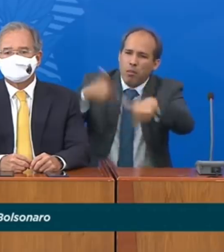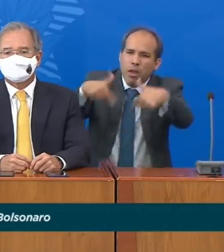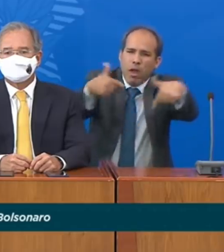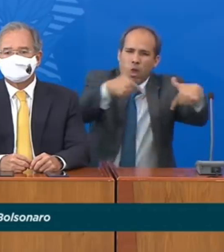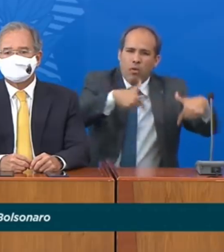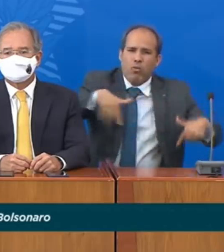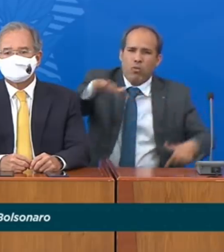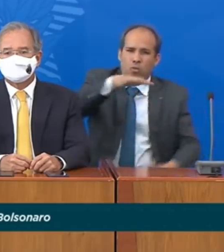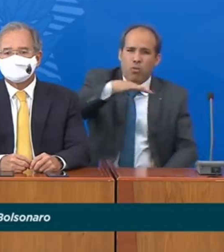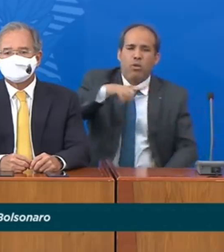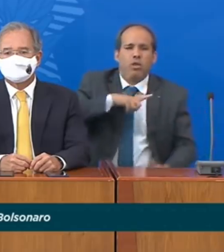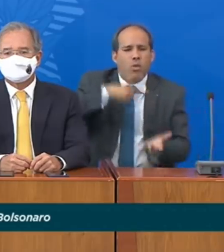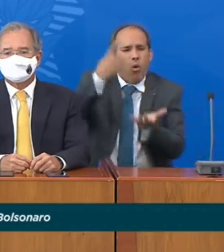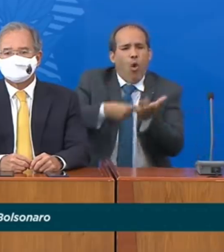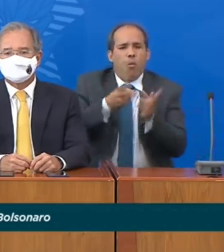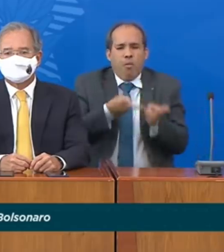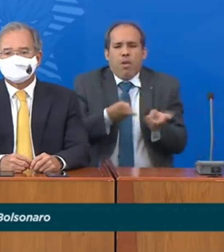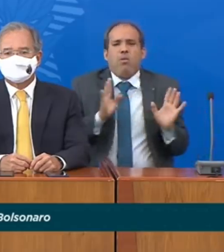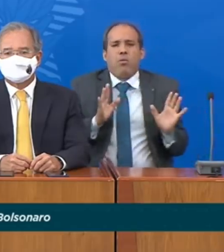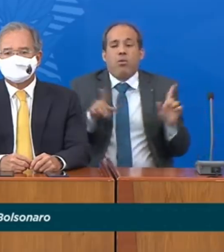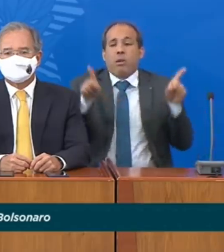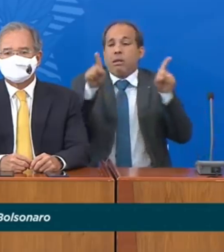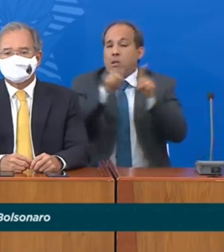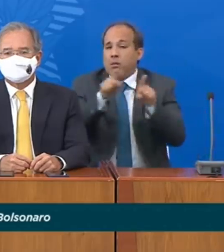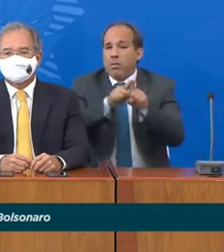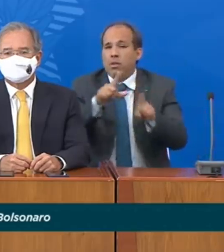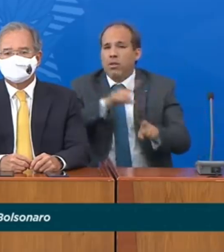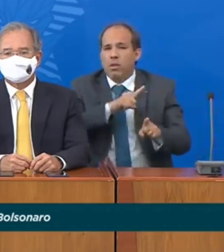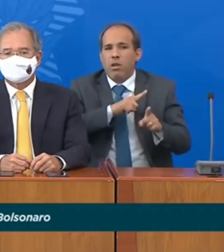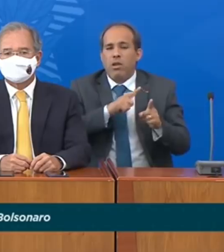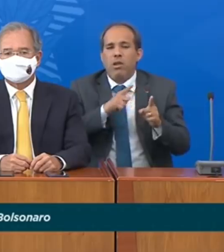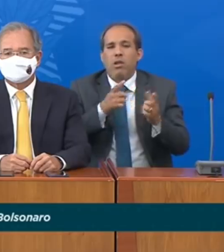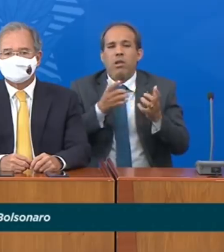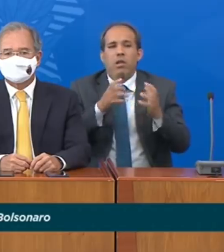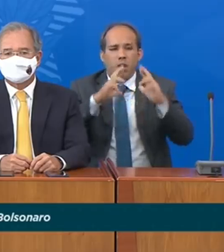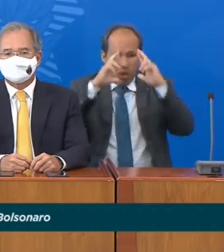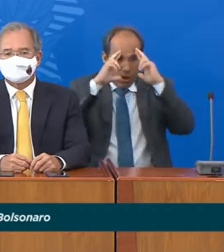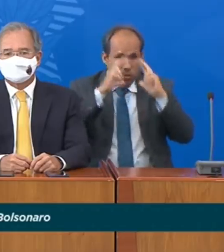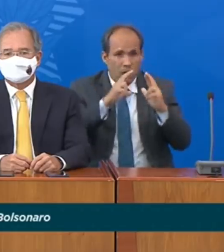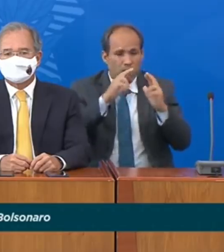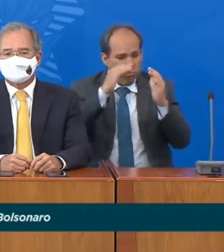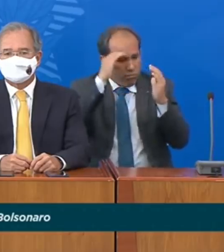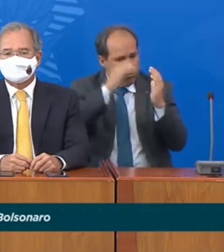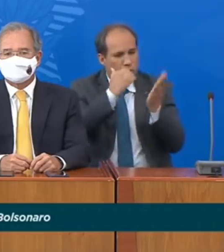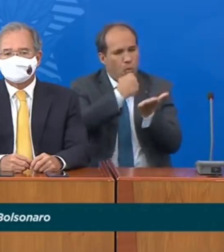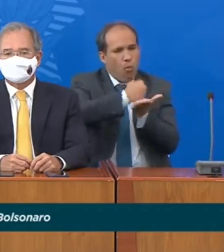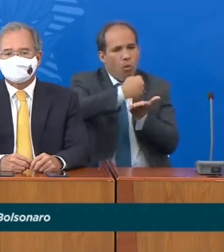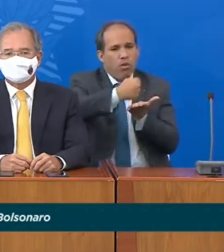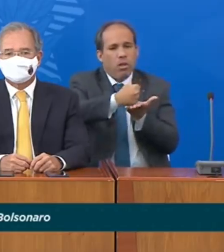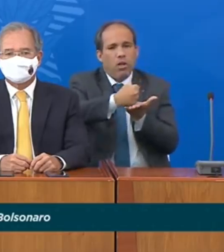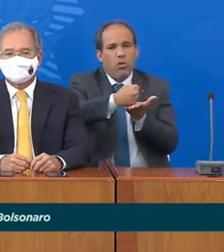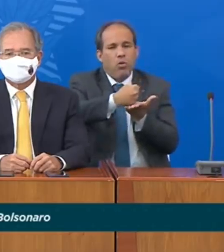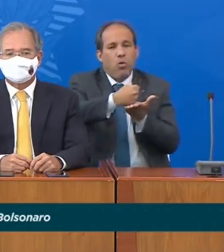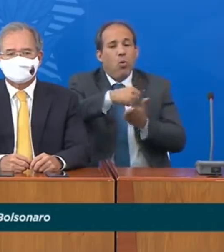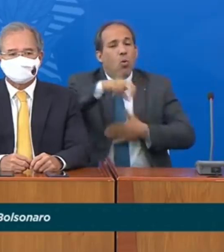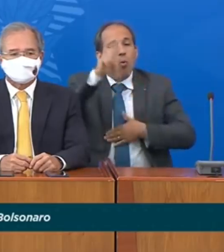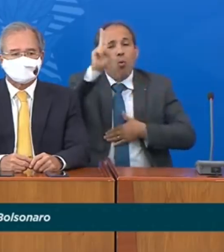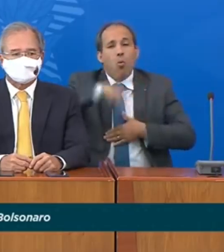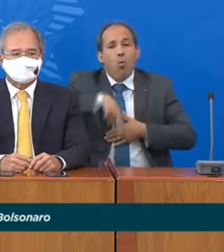Temos esse compromisso, bem como respeitar contratos e jamais